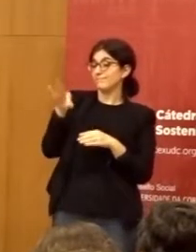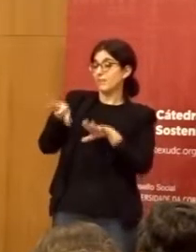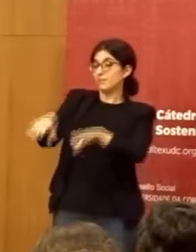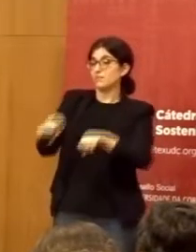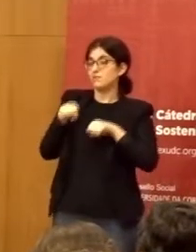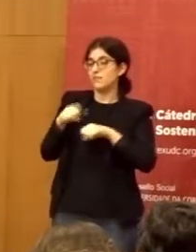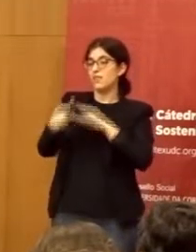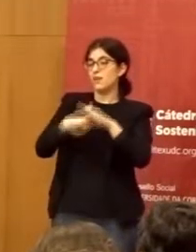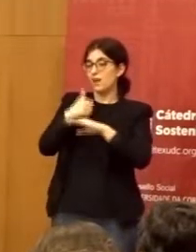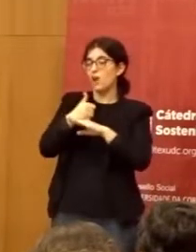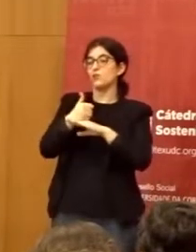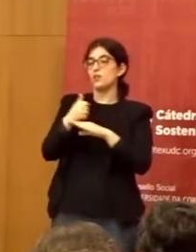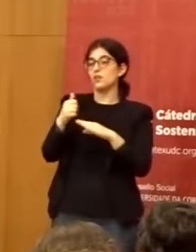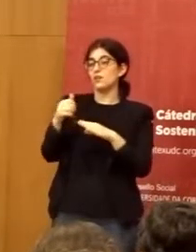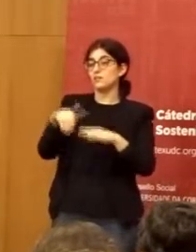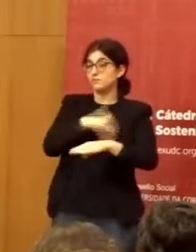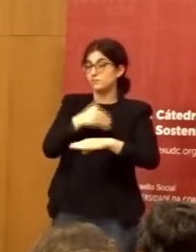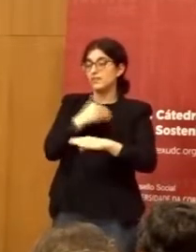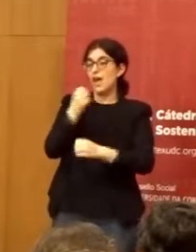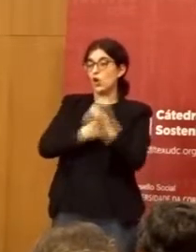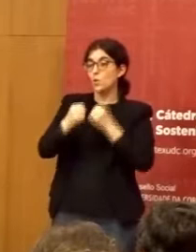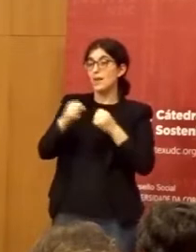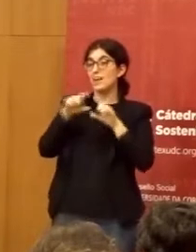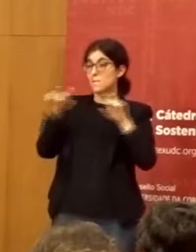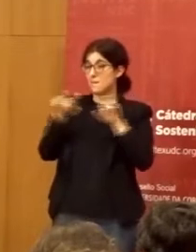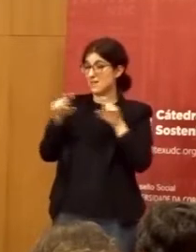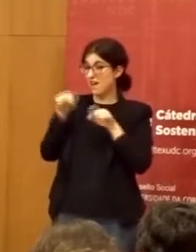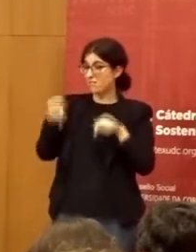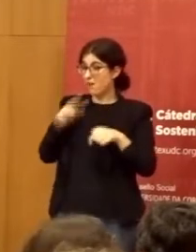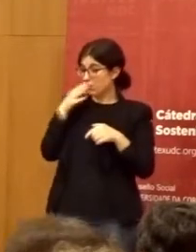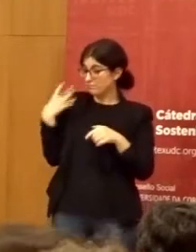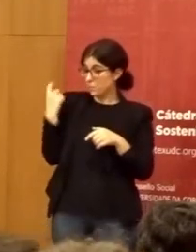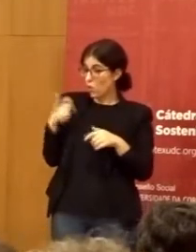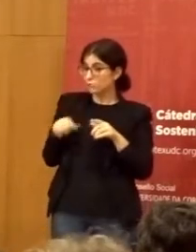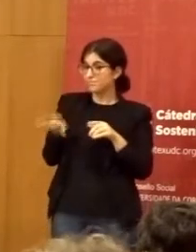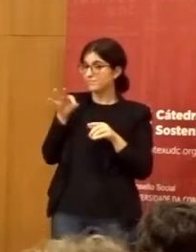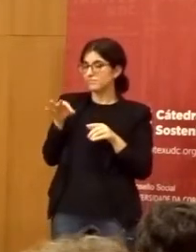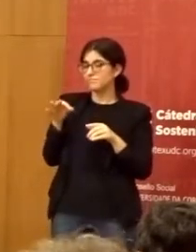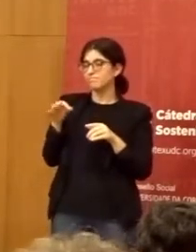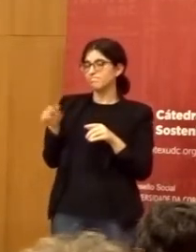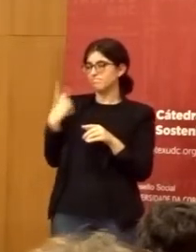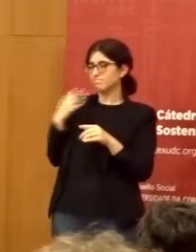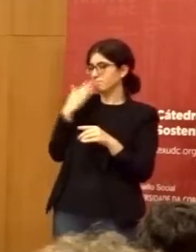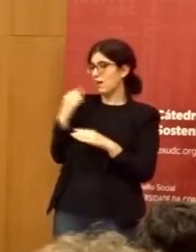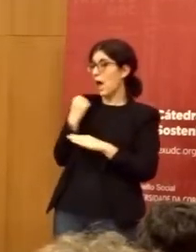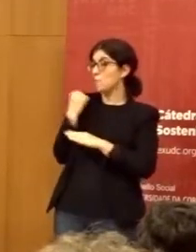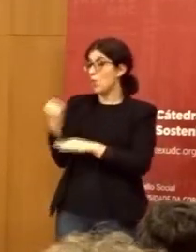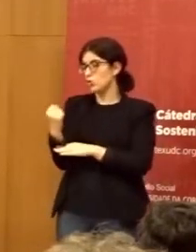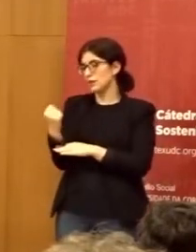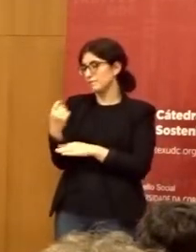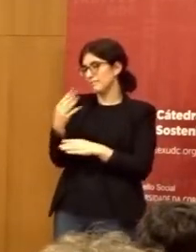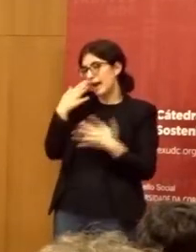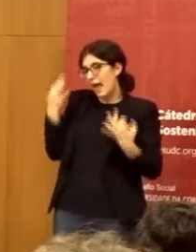la Facultad de Economía y Empresa de la Universidad de La Coruña, ofrecerle todo el apoyo de la cátedra, que es muy poco, porque